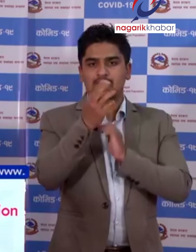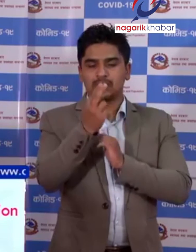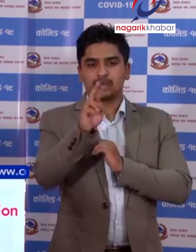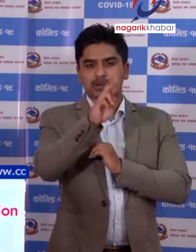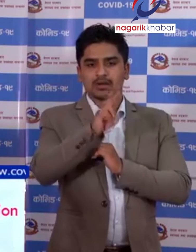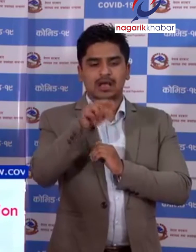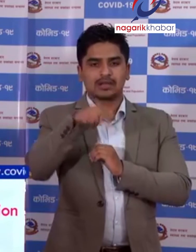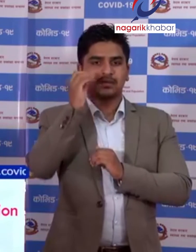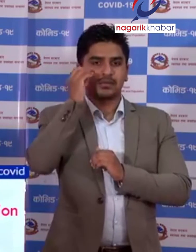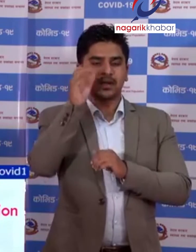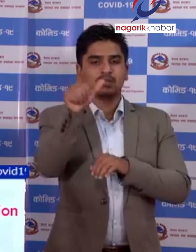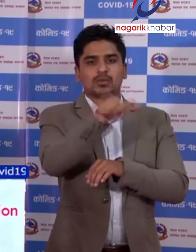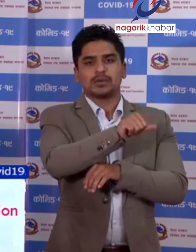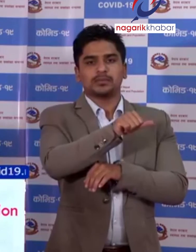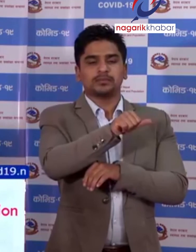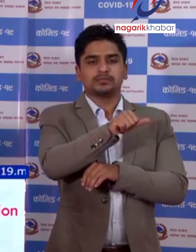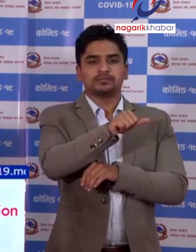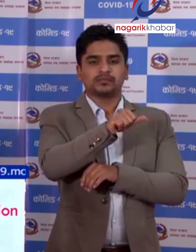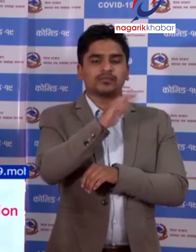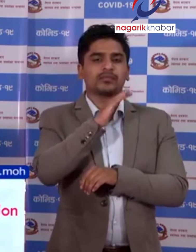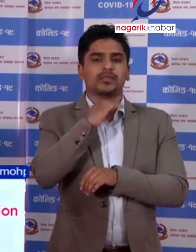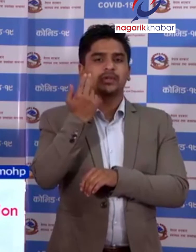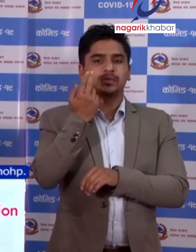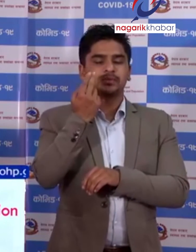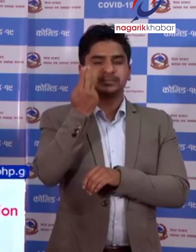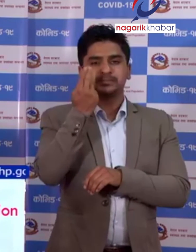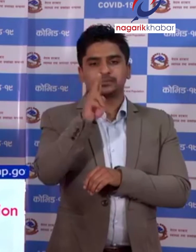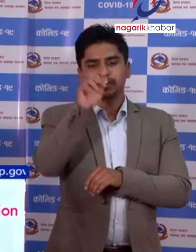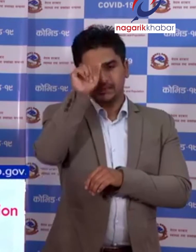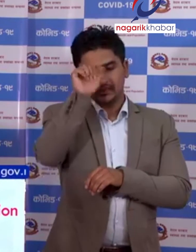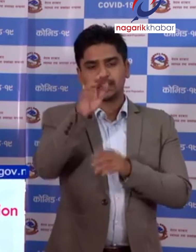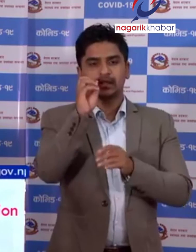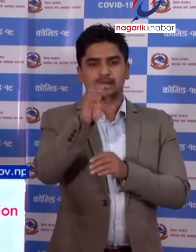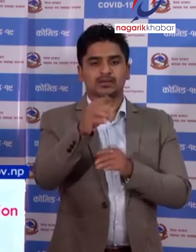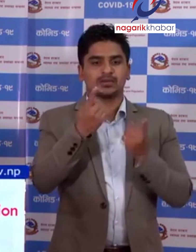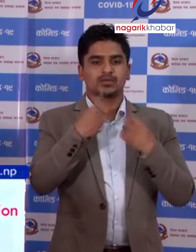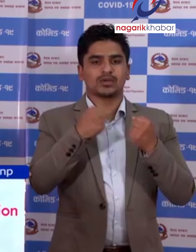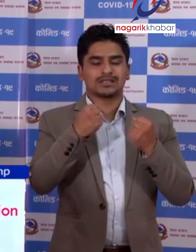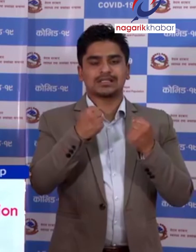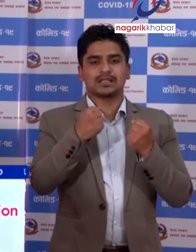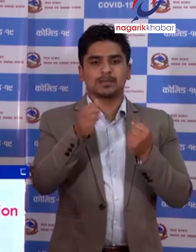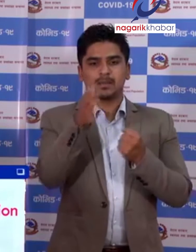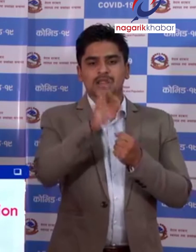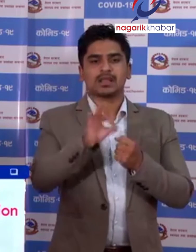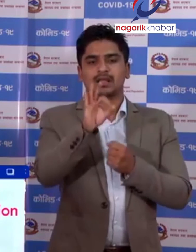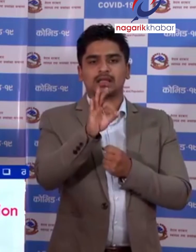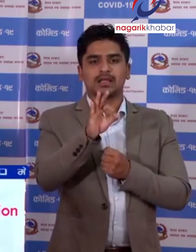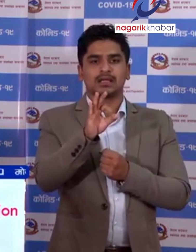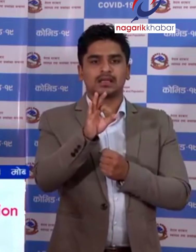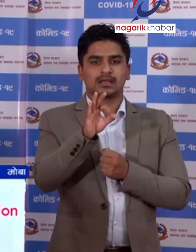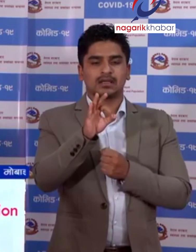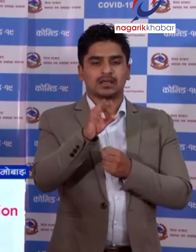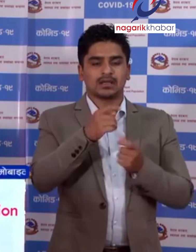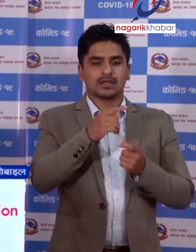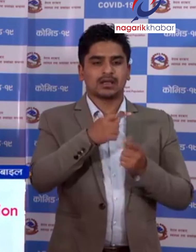र आज बिहान उहाँको मृत्यु घोषणा गरिएको छ। स्वास्थ्य तथा जनसंख्या मन्त्रालय